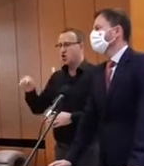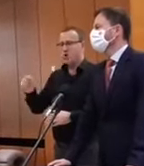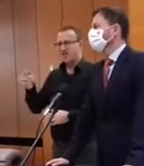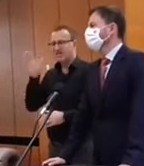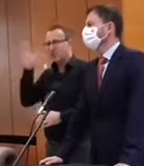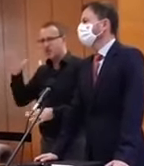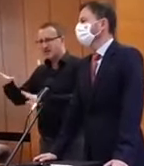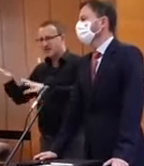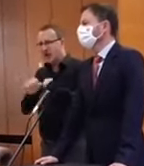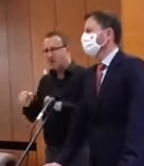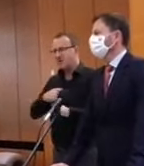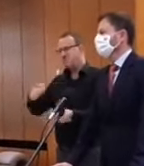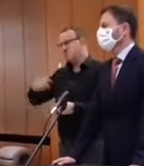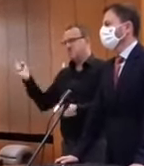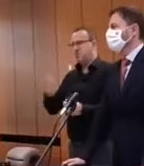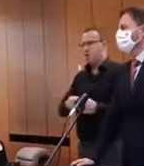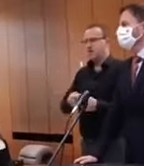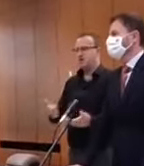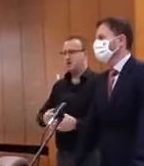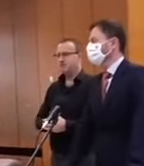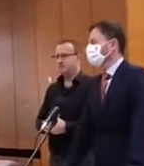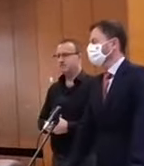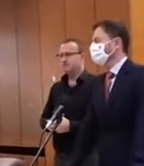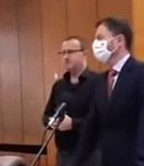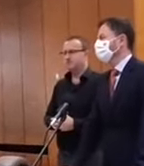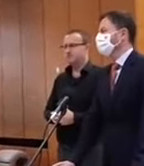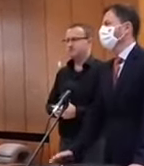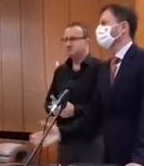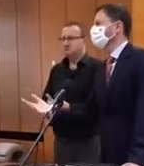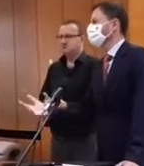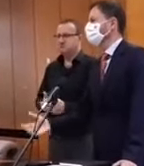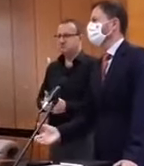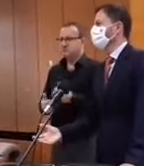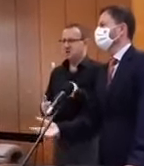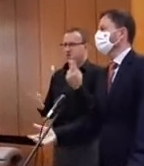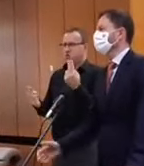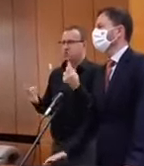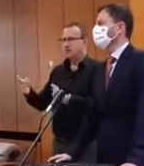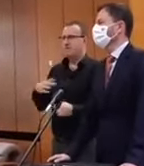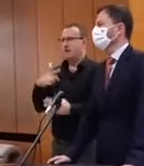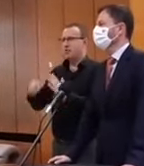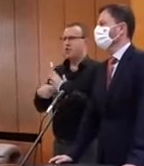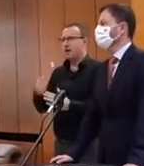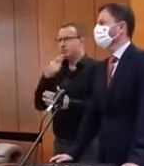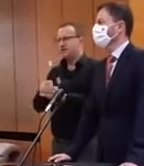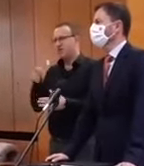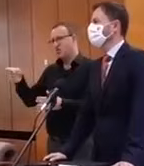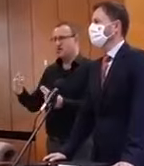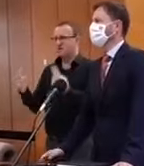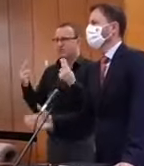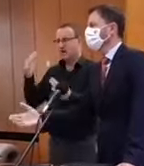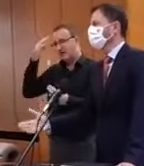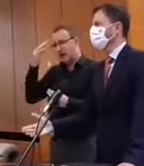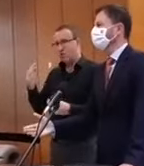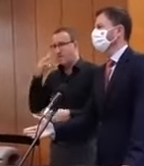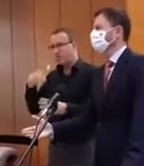nebude schválené, tak on to nebude schválené? No tak tomu nerozumiem z jeho vyjadreniu, lebo ak teda jeho prioritou sú nájomné byty